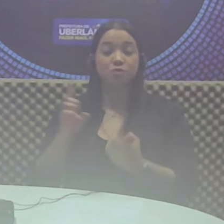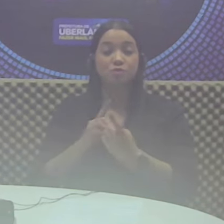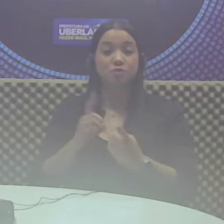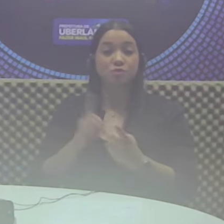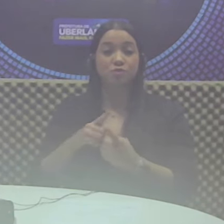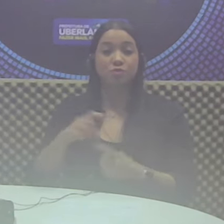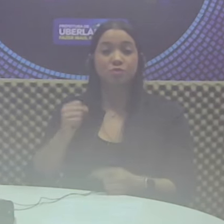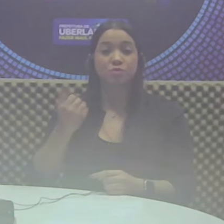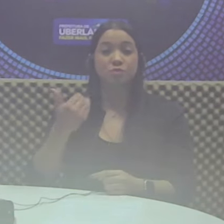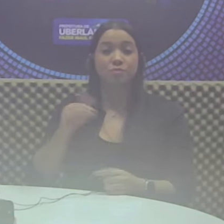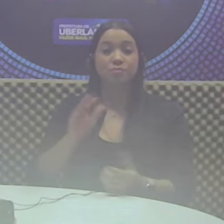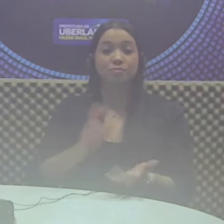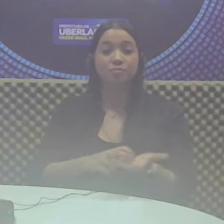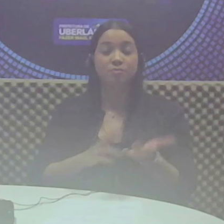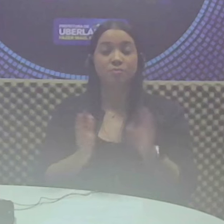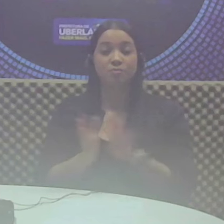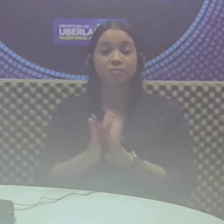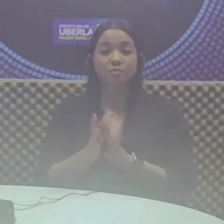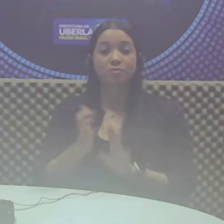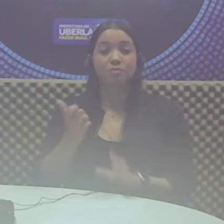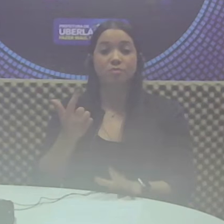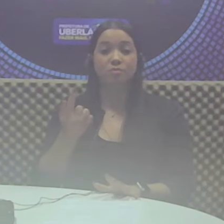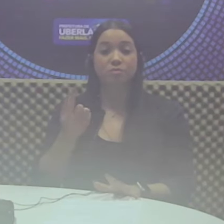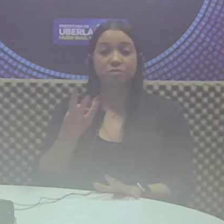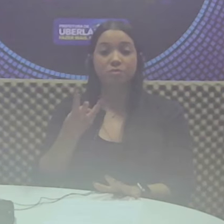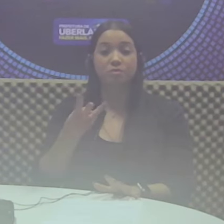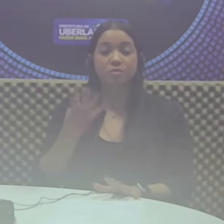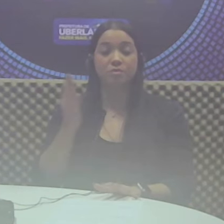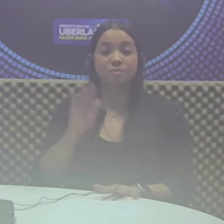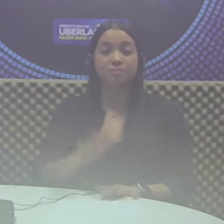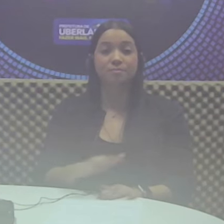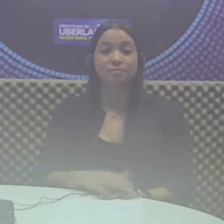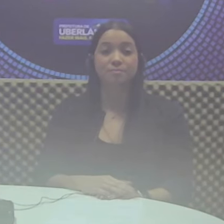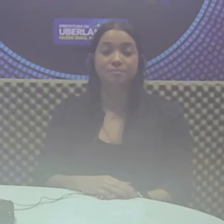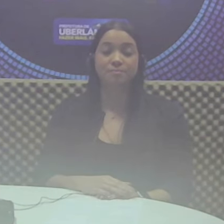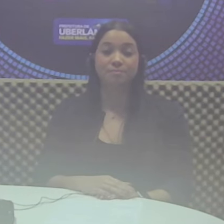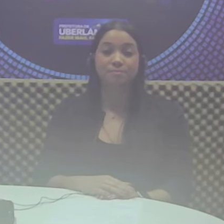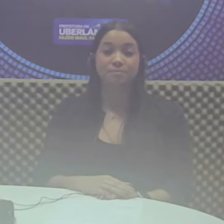das 8h30 da manhã à 1 da tarde.